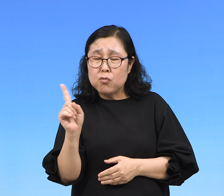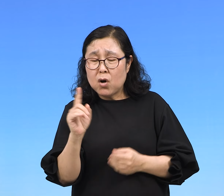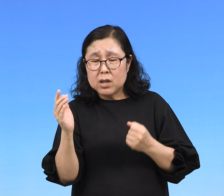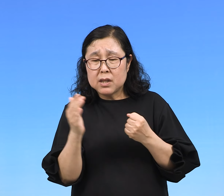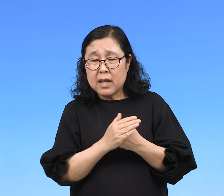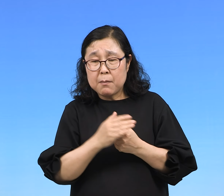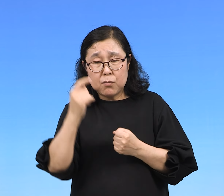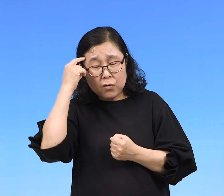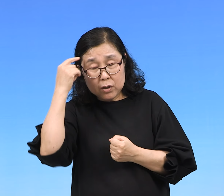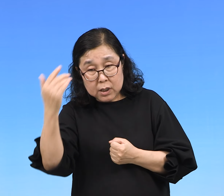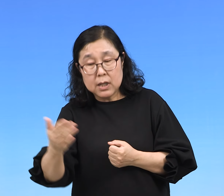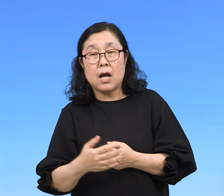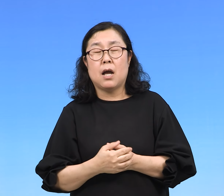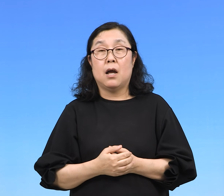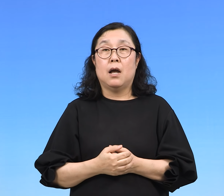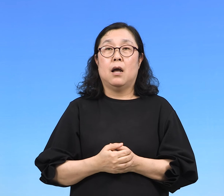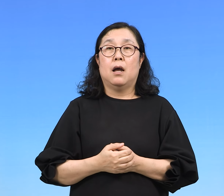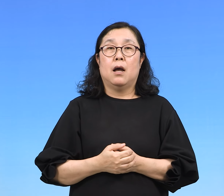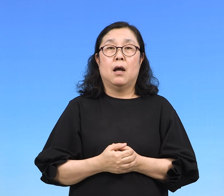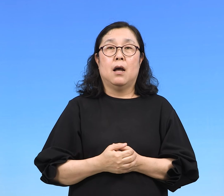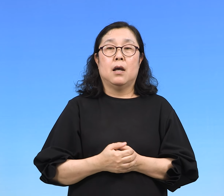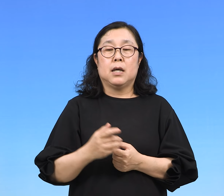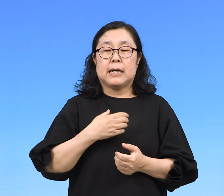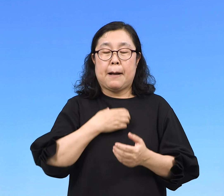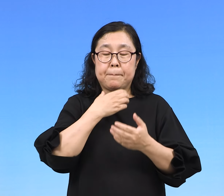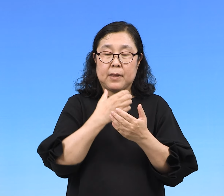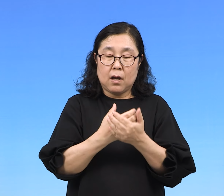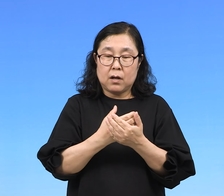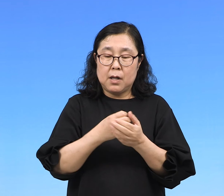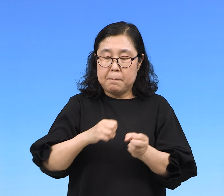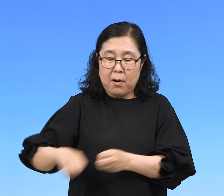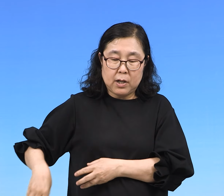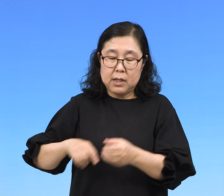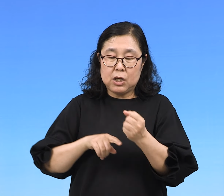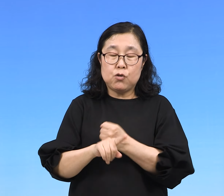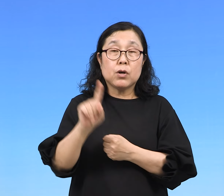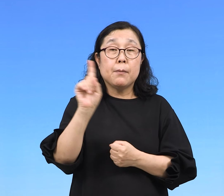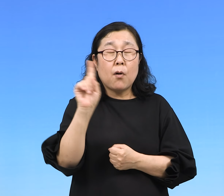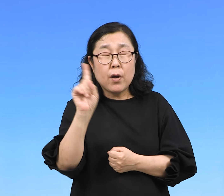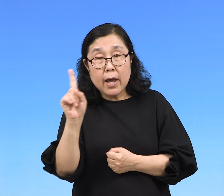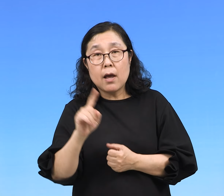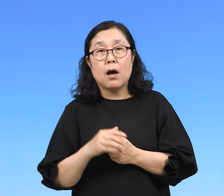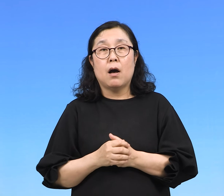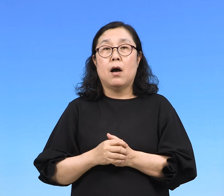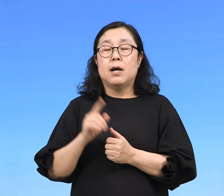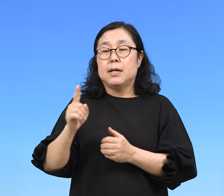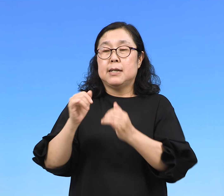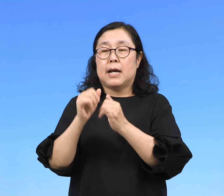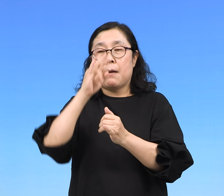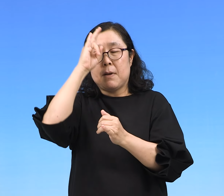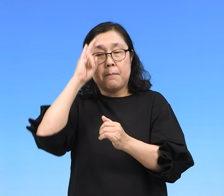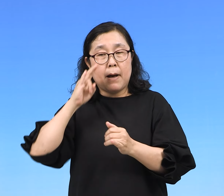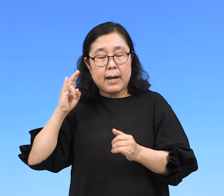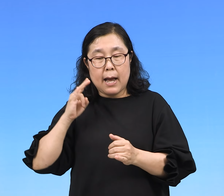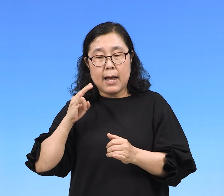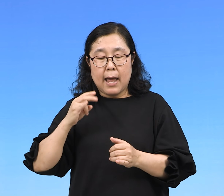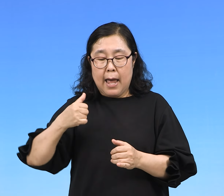감격을 그들이 왜 이걸 쏟아버렸습니까? 3절을 보세요. 왜 쏟았냐고요? 이 사람이 마리아의